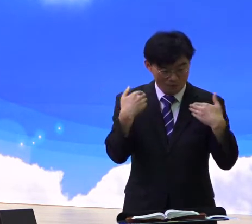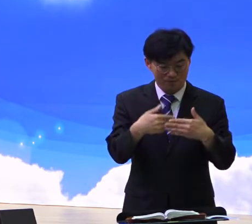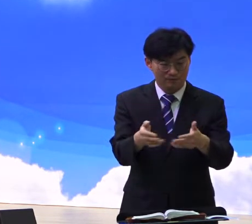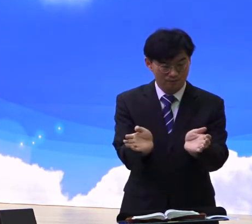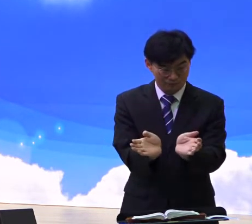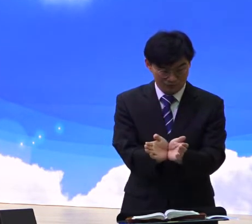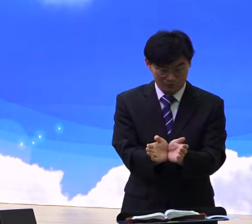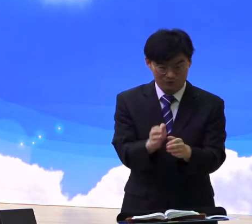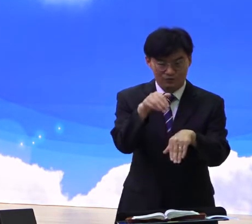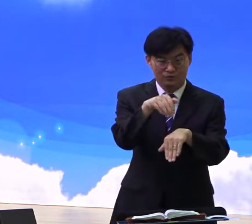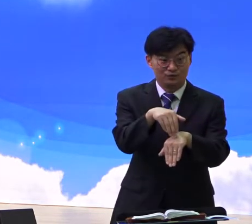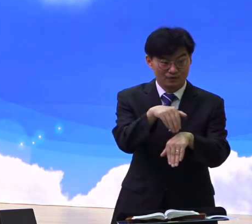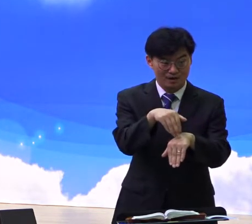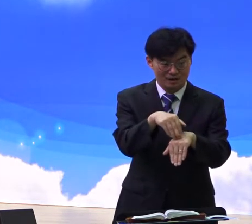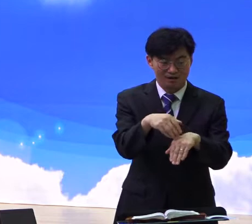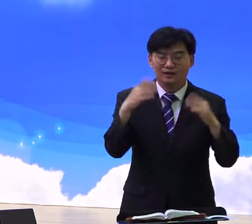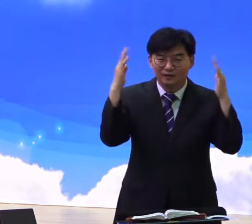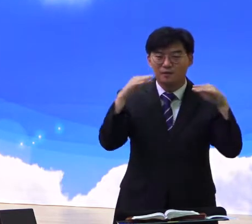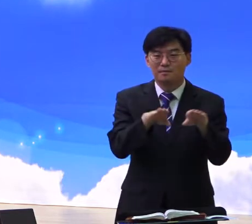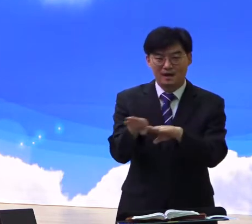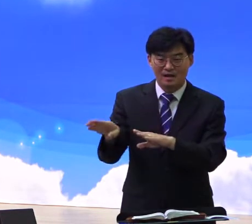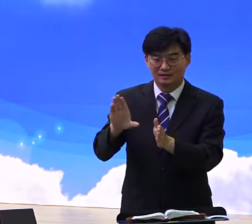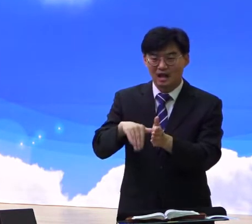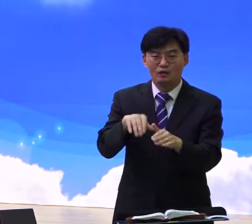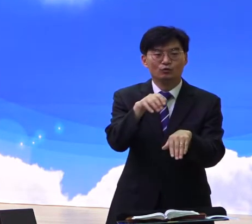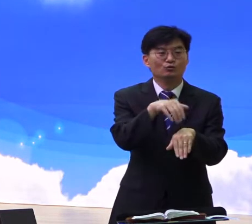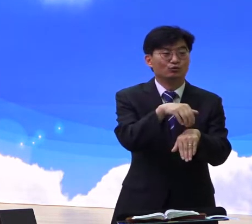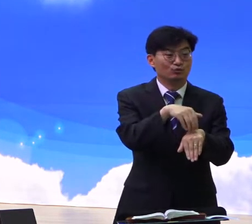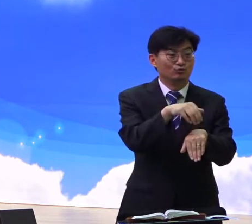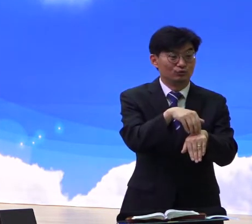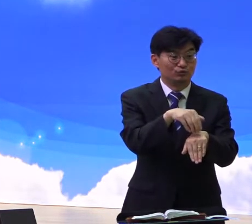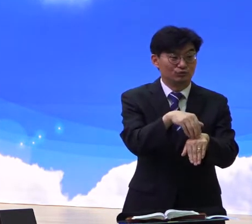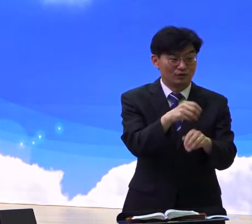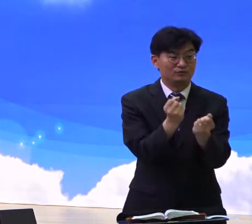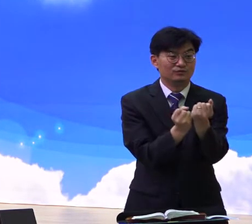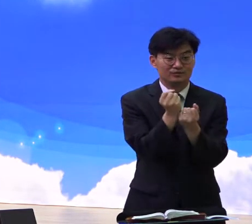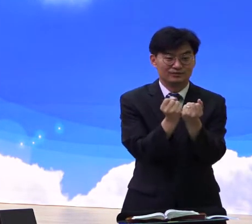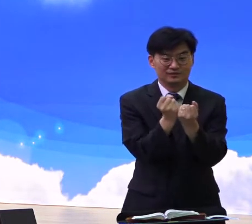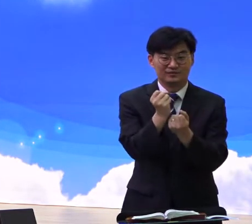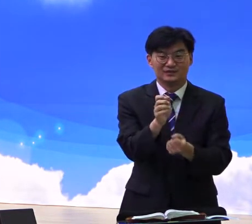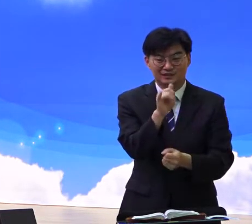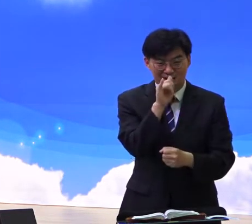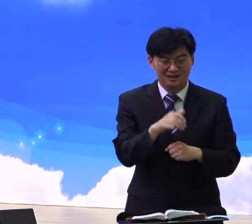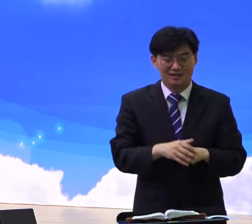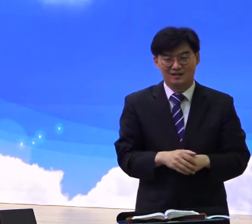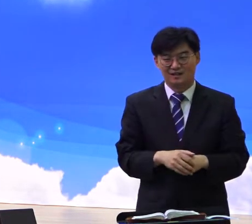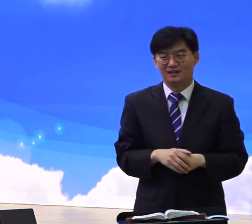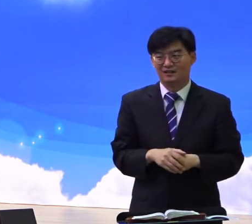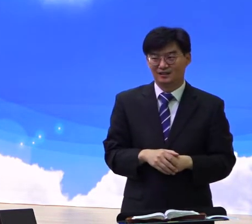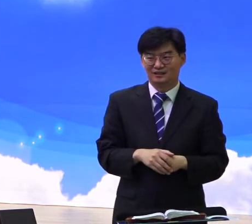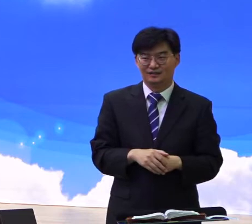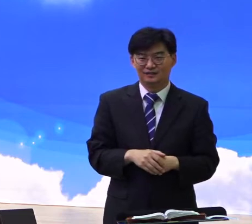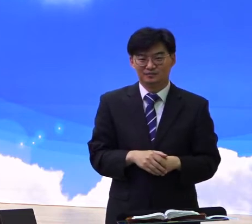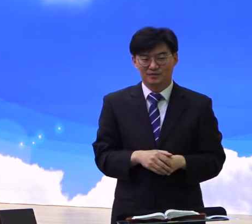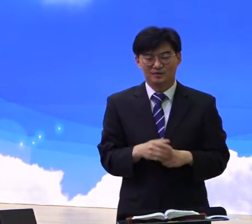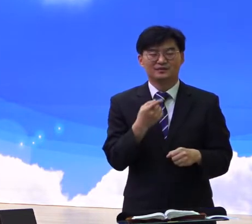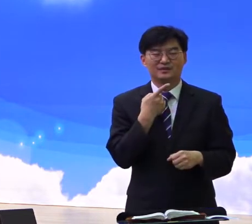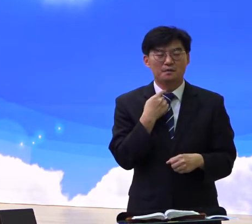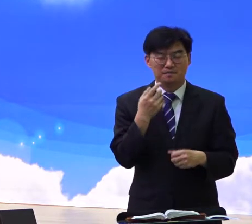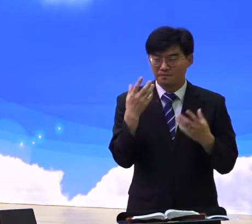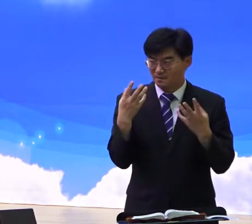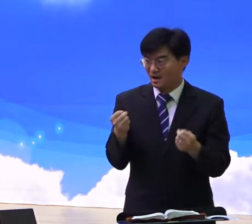세대 아이들, 청소년, 청년들이 얼마나 중요한지 여러분 아시죠? 그런 경험을 통해서 여기까지 오신 우리 젊은 세대 부부들도 계실